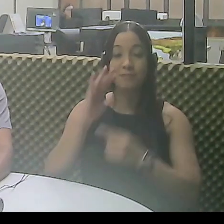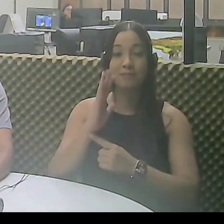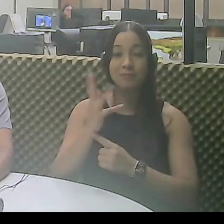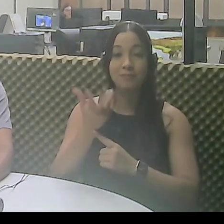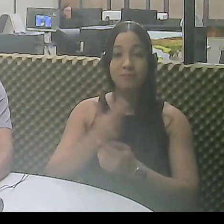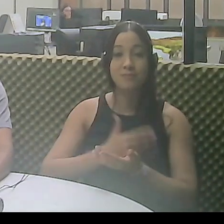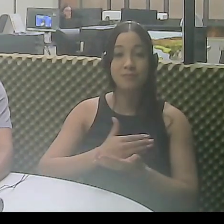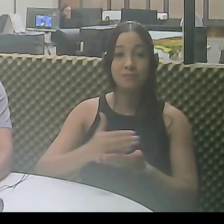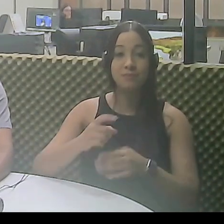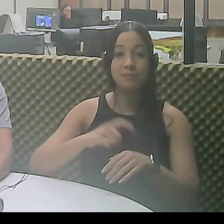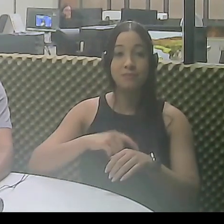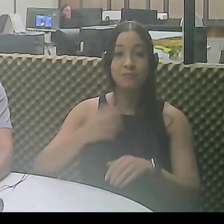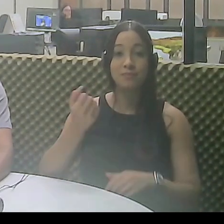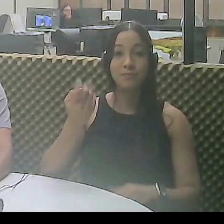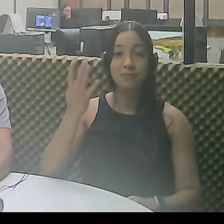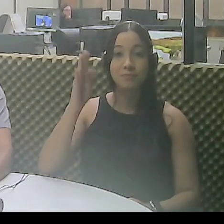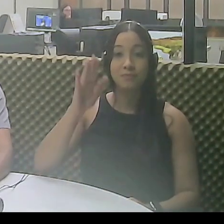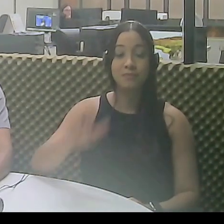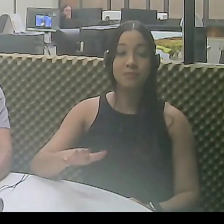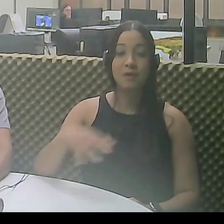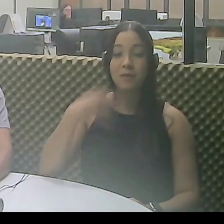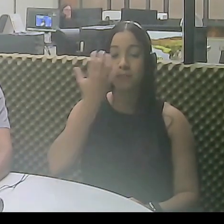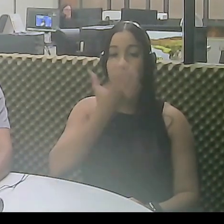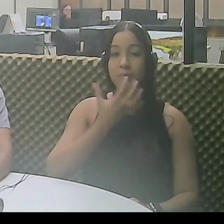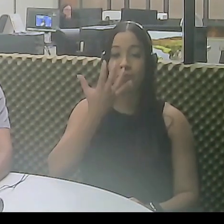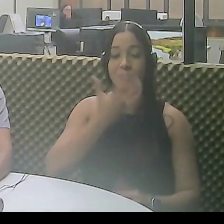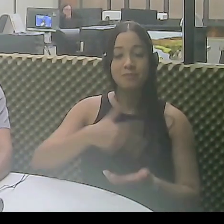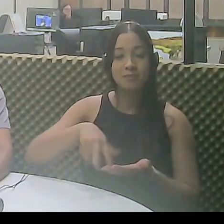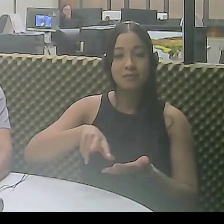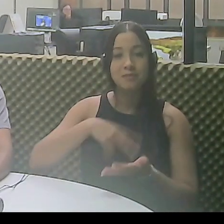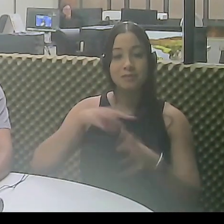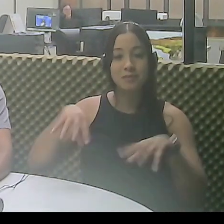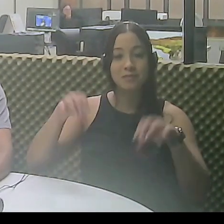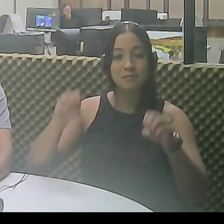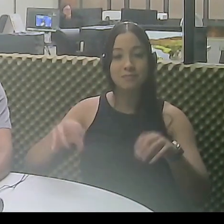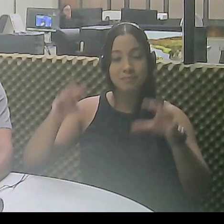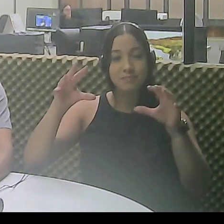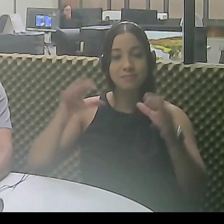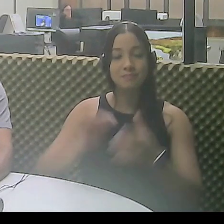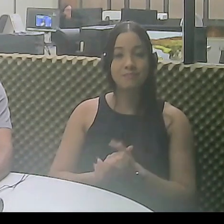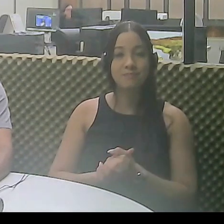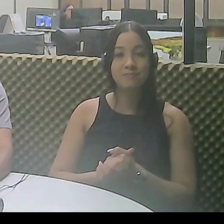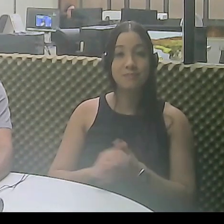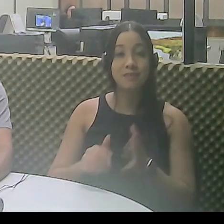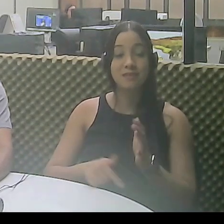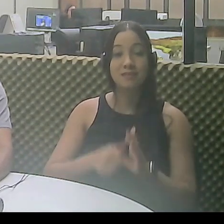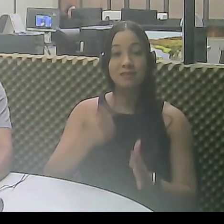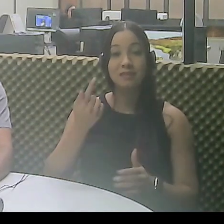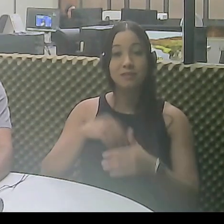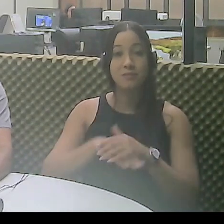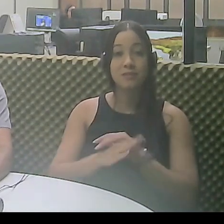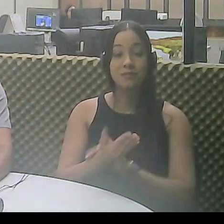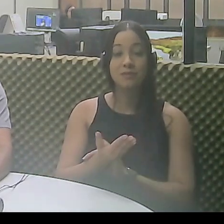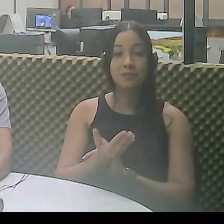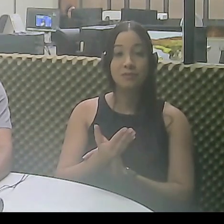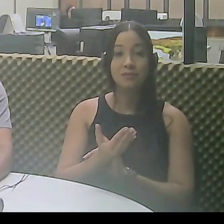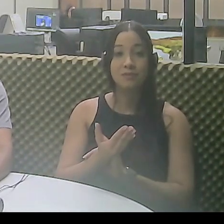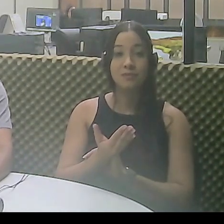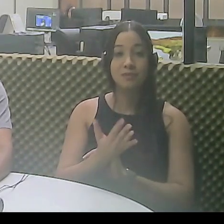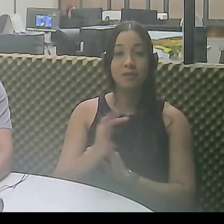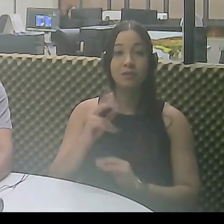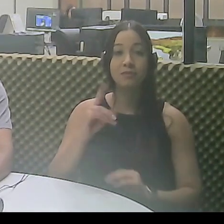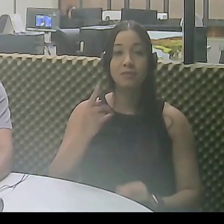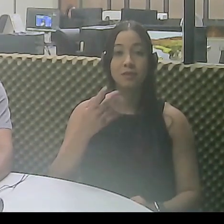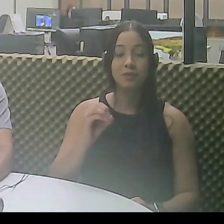artísticas começam às 14h, com muita música, dança e mágica. Já a sétima edição do tradicional Fundinho